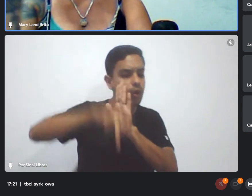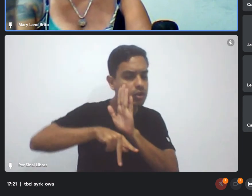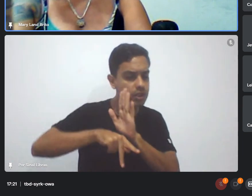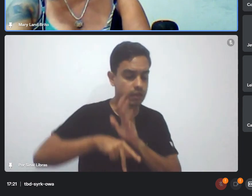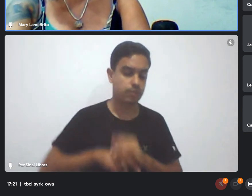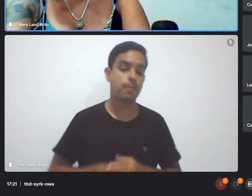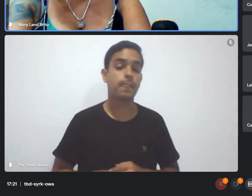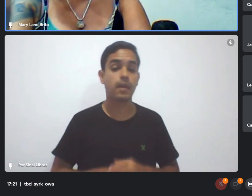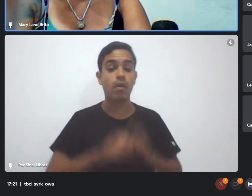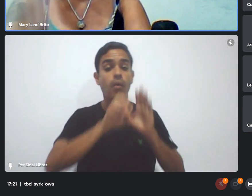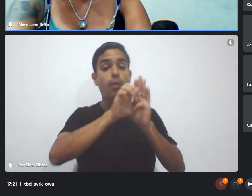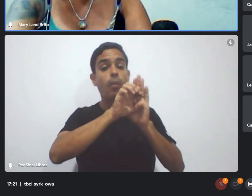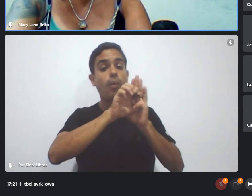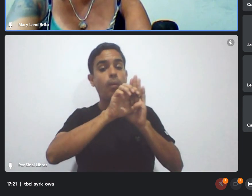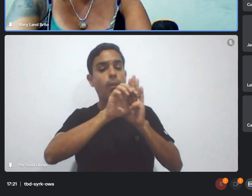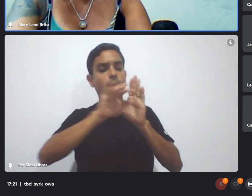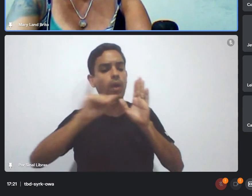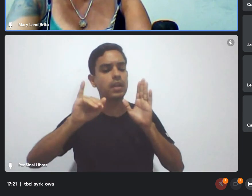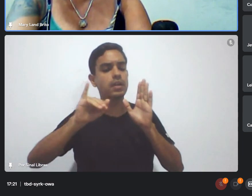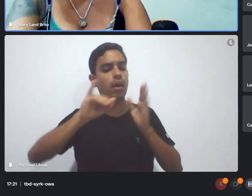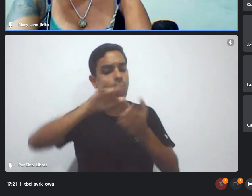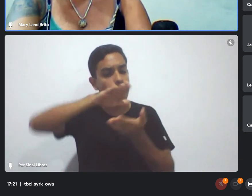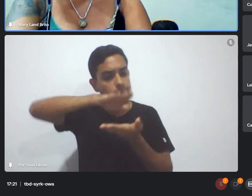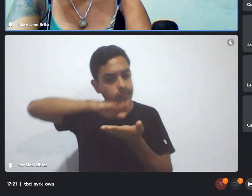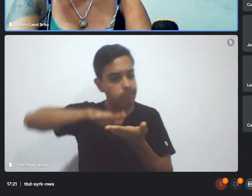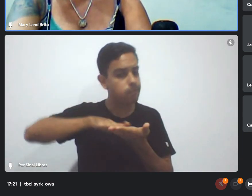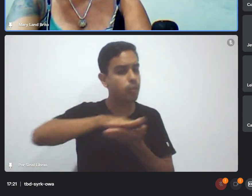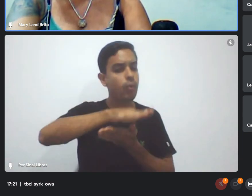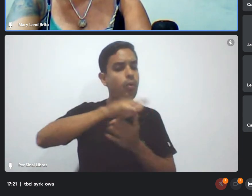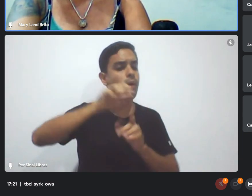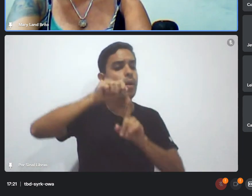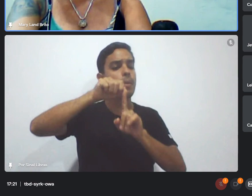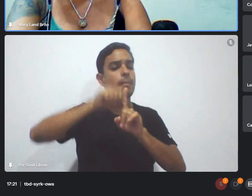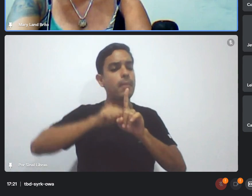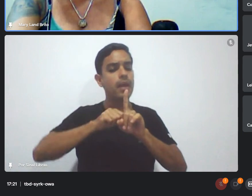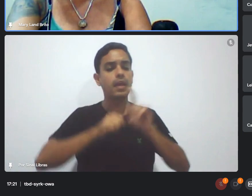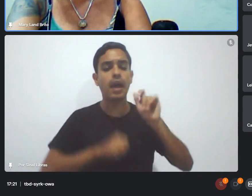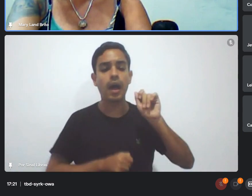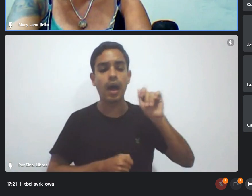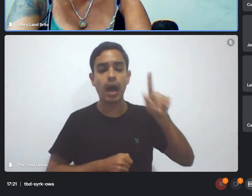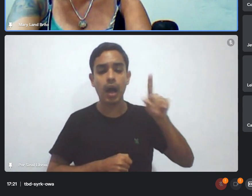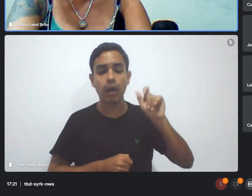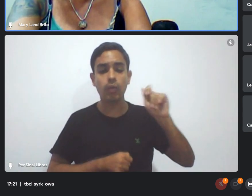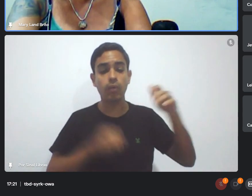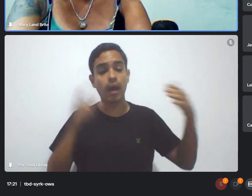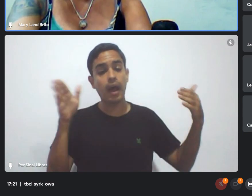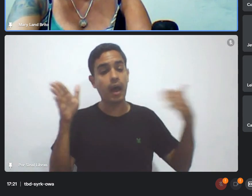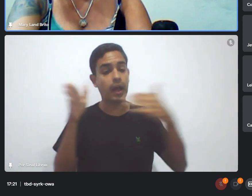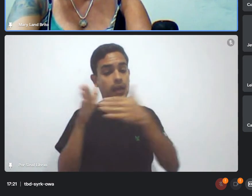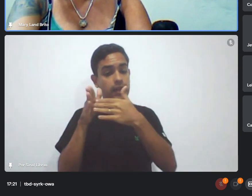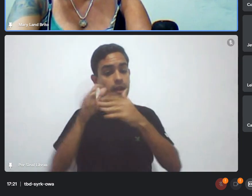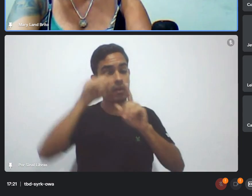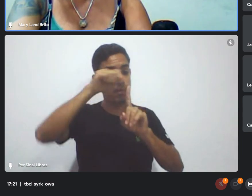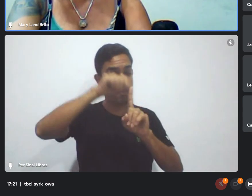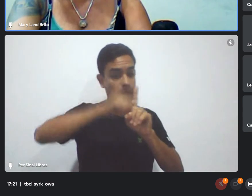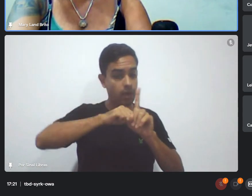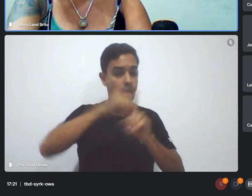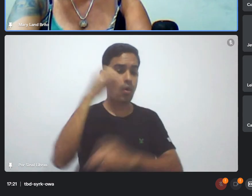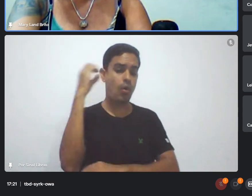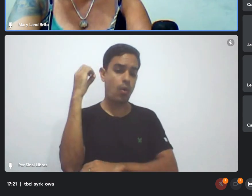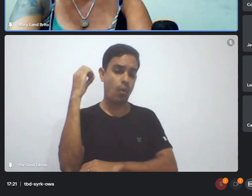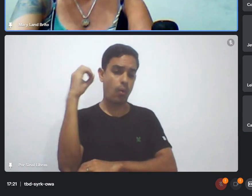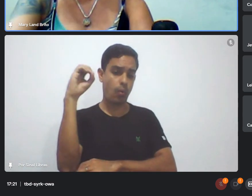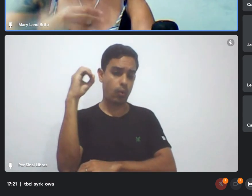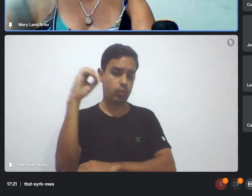agosto a outubro, certo? Então, entre os meses de agosto a outubro é que a gente lança os editais. Essa reunião